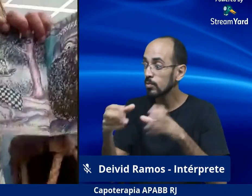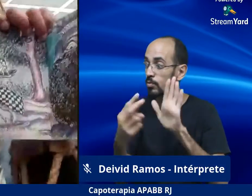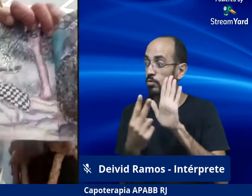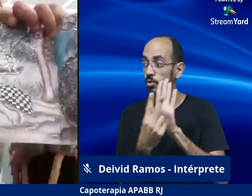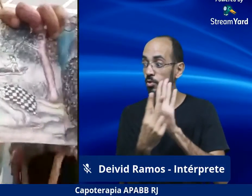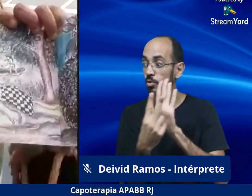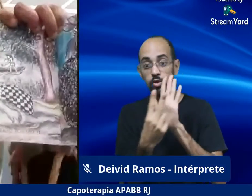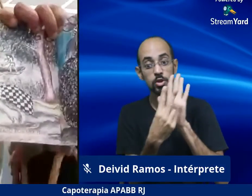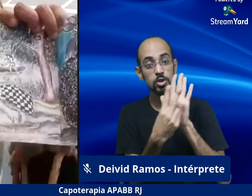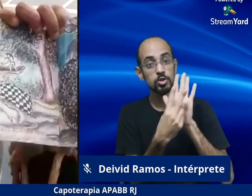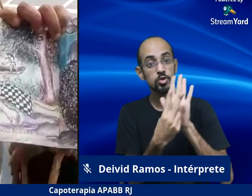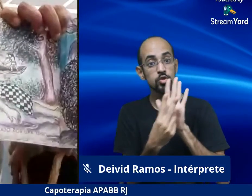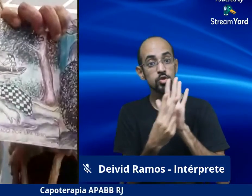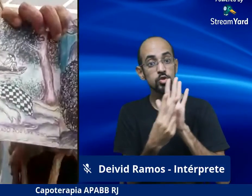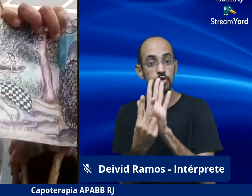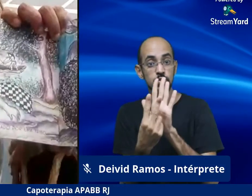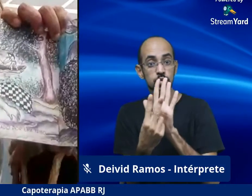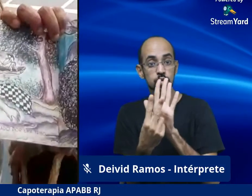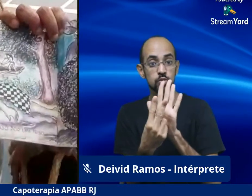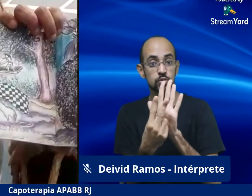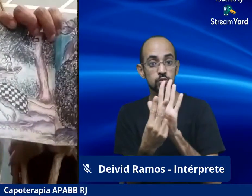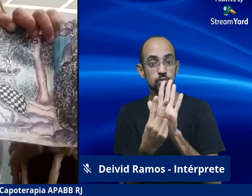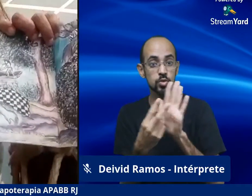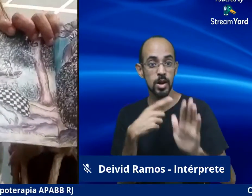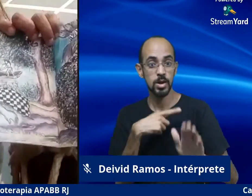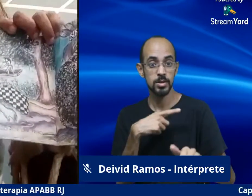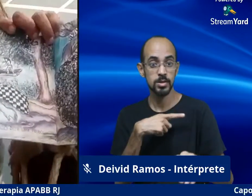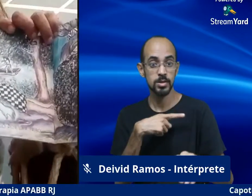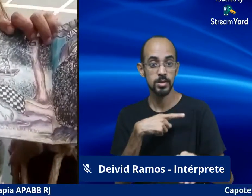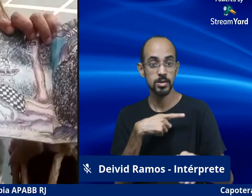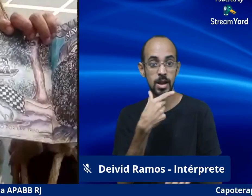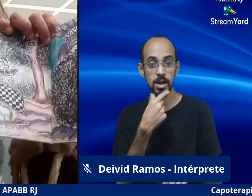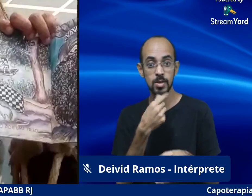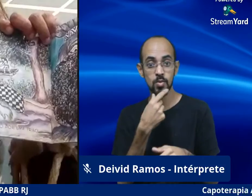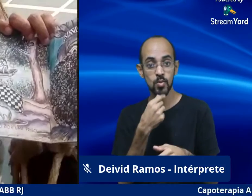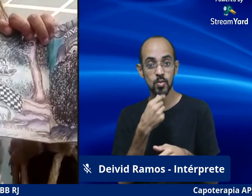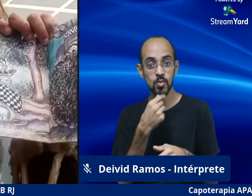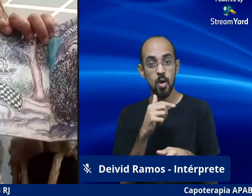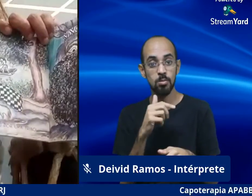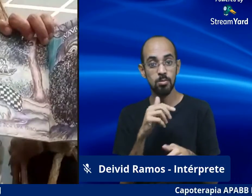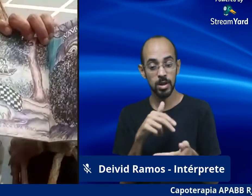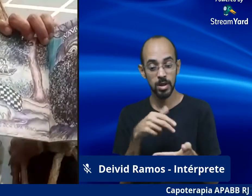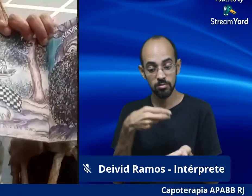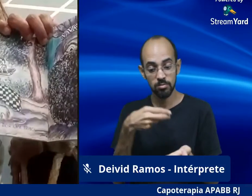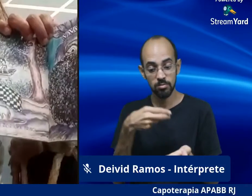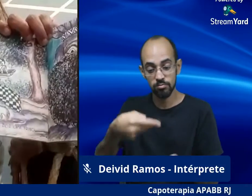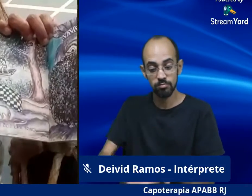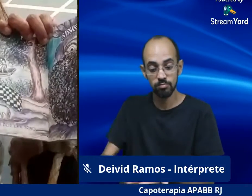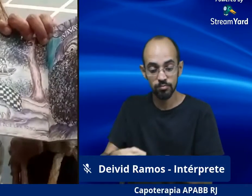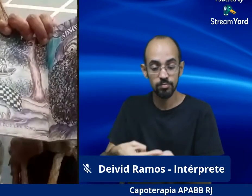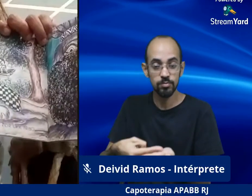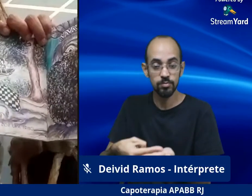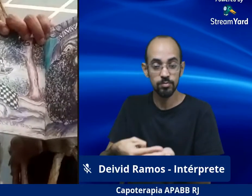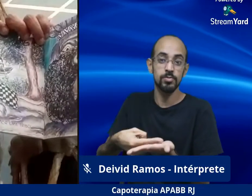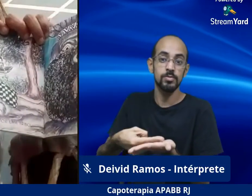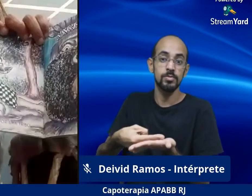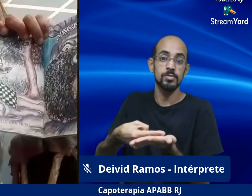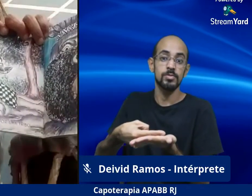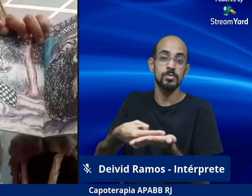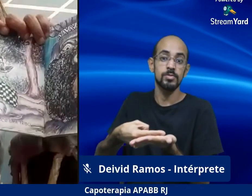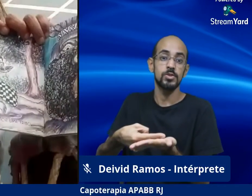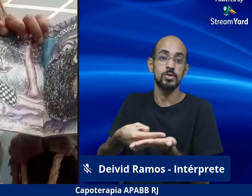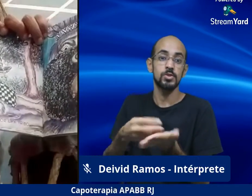Aqui, ó, a gente tem, ó, ele no meio da mata, e aqui os índios, né, numa canoa,